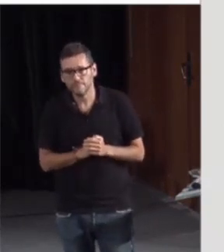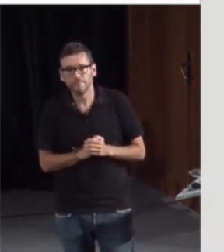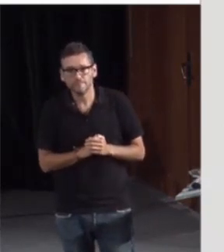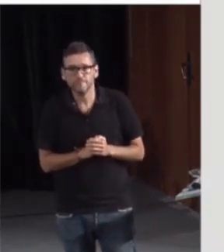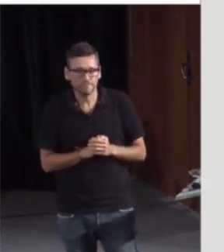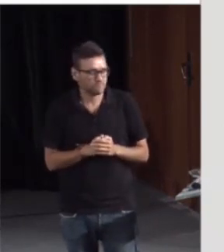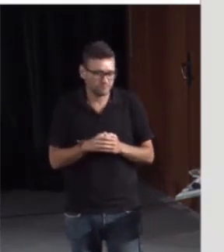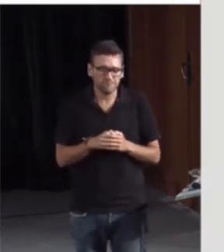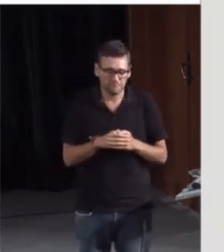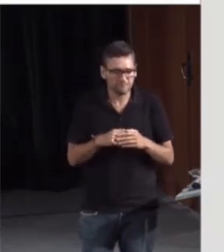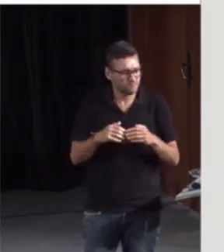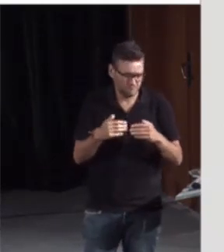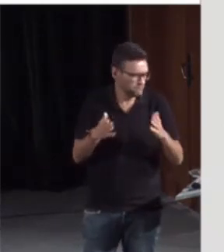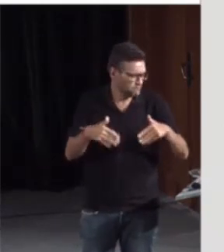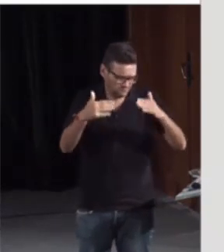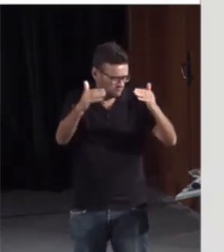presente indicativo,